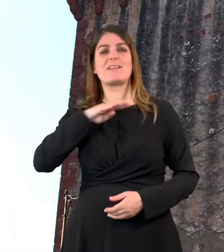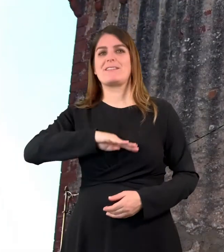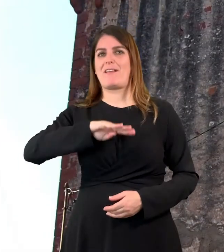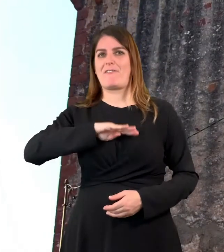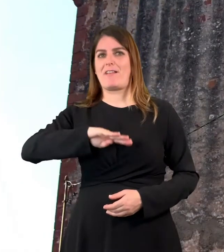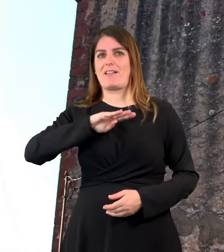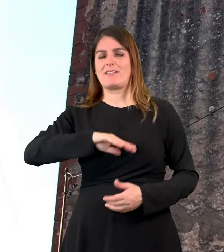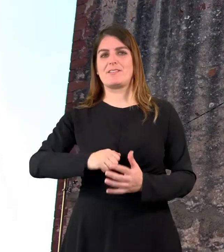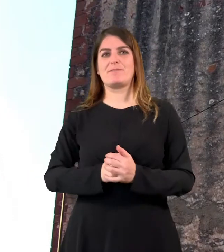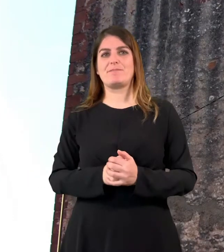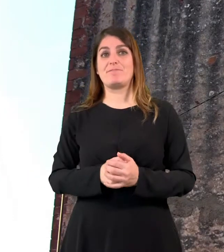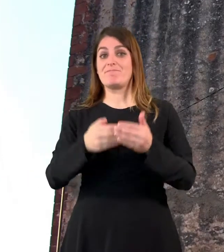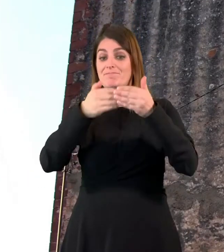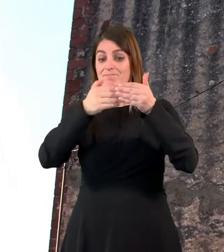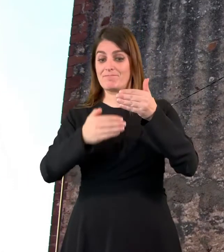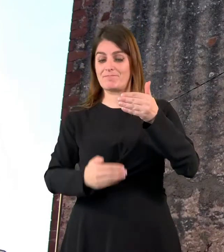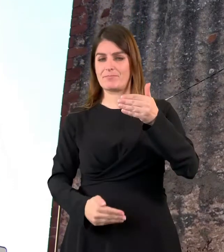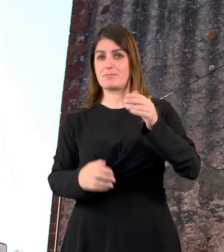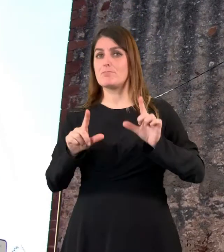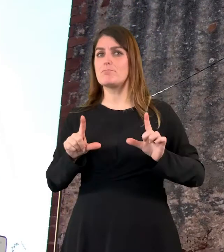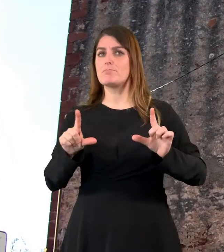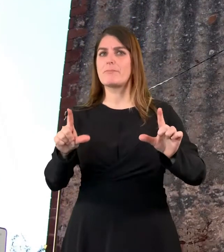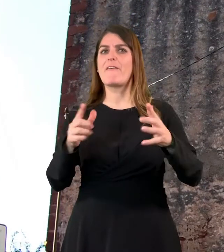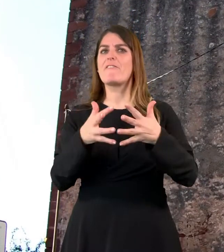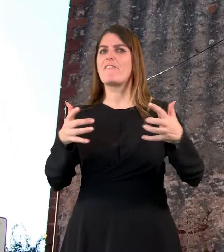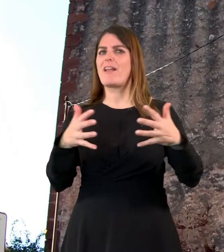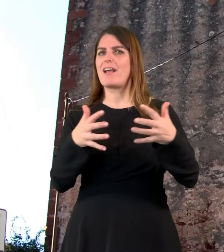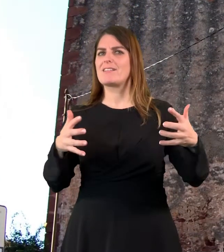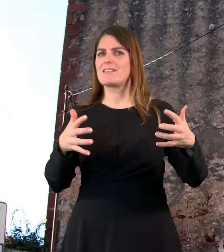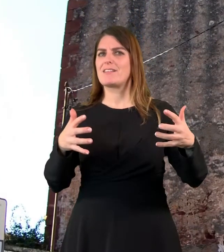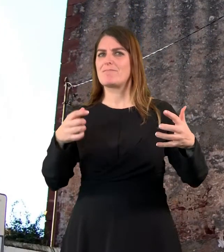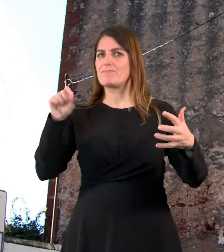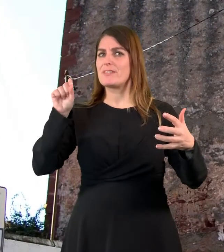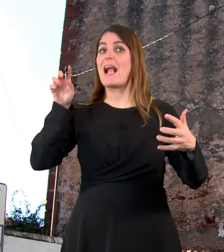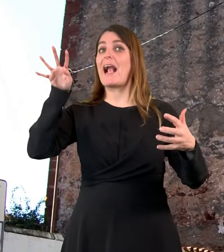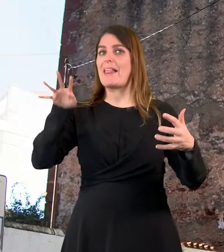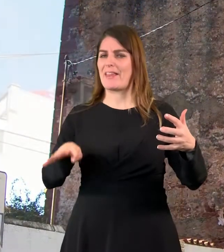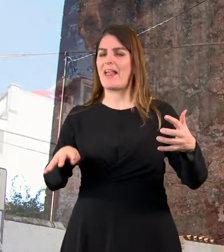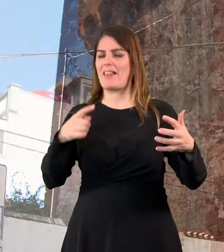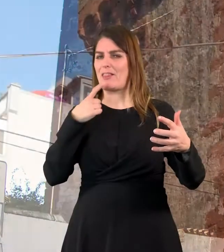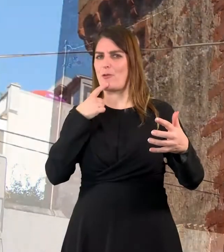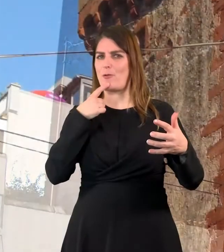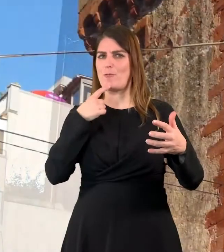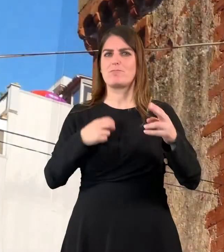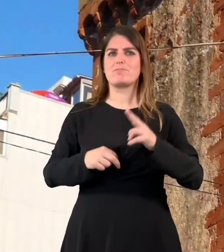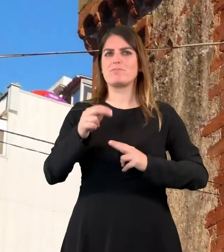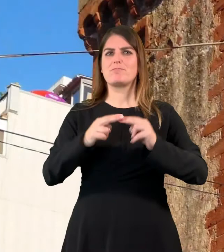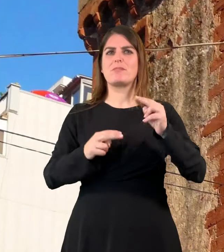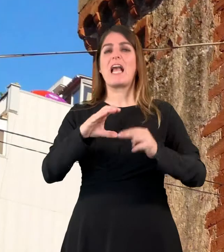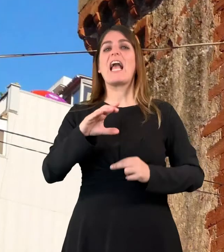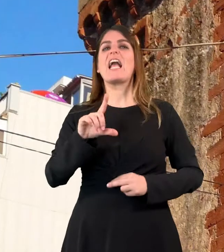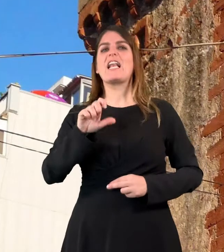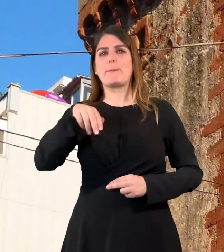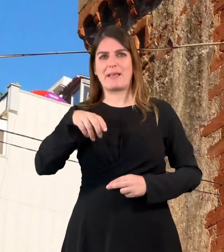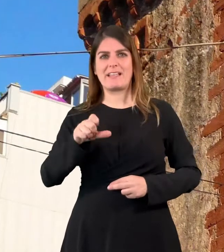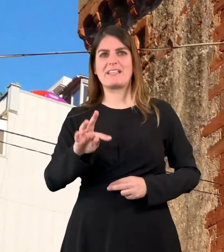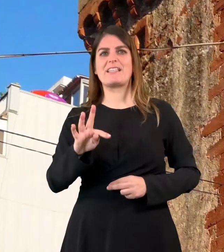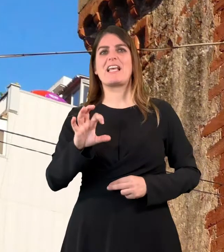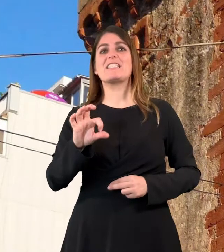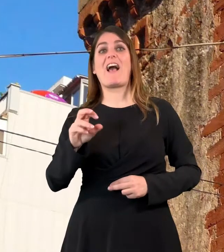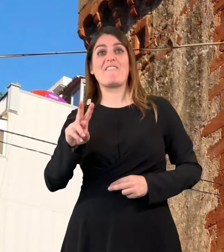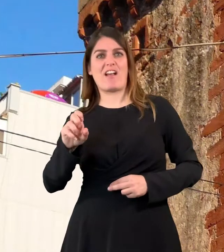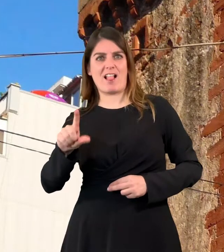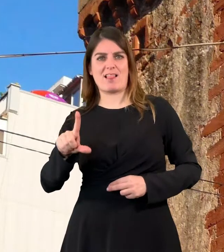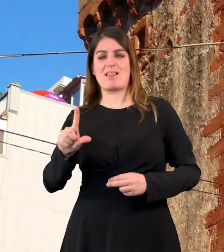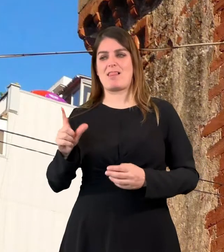A la façana es conserva una inscripció en la qual s'assenyala, en català, que va ser construïda per Climent Savall, per